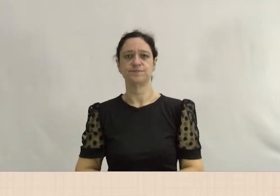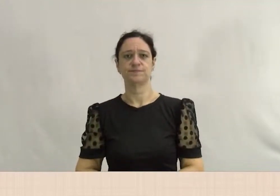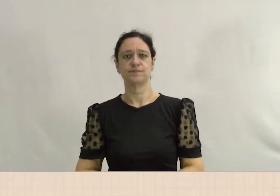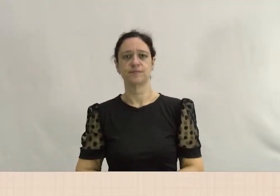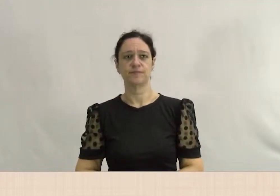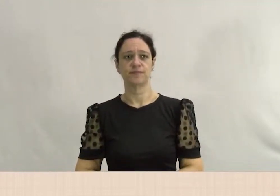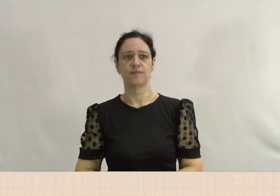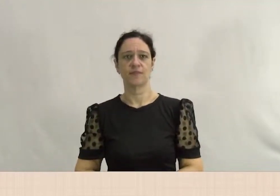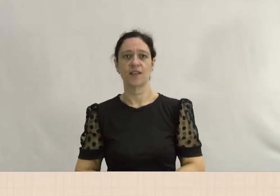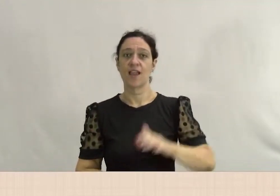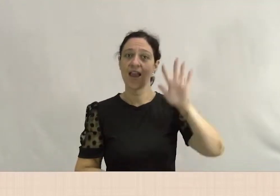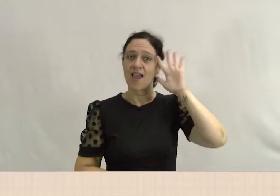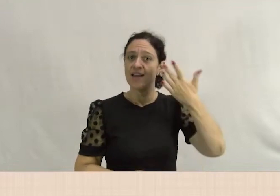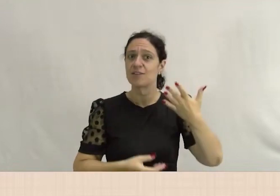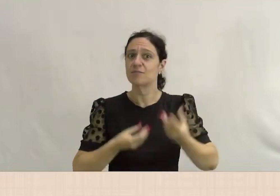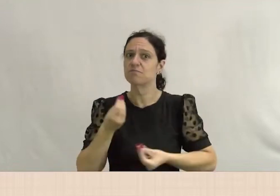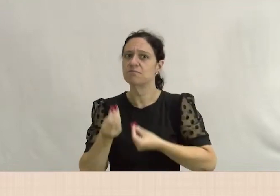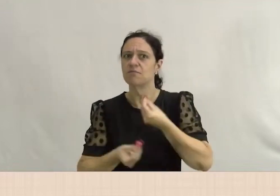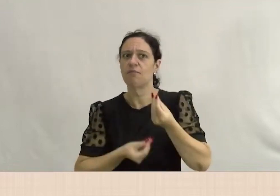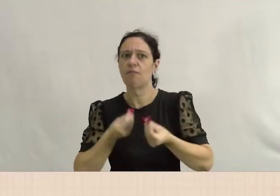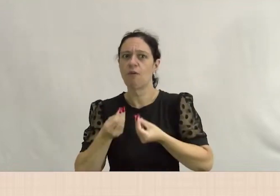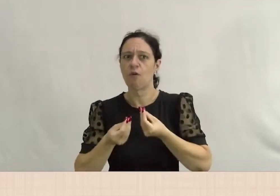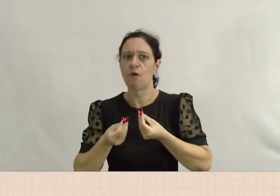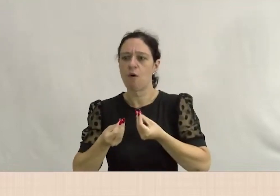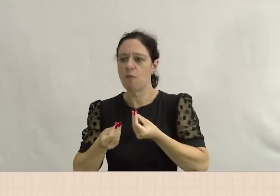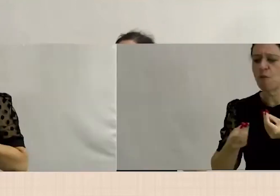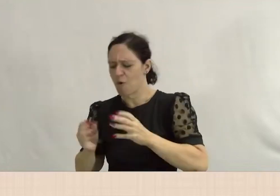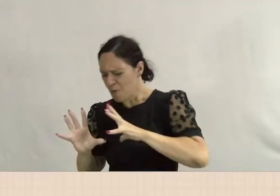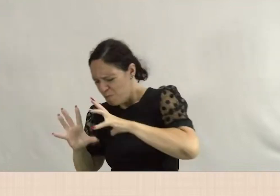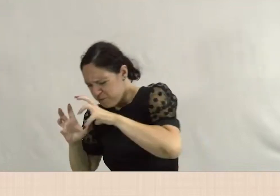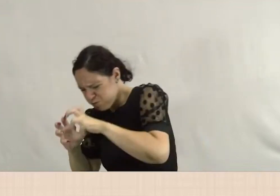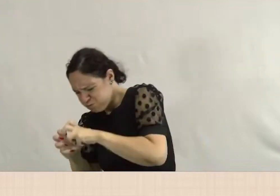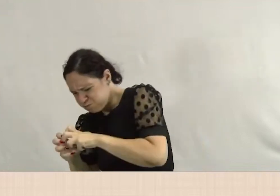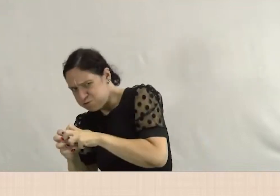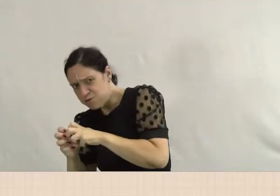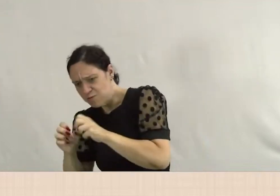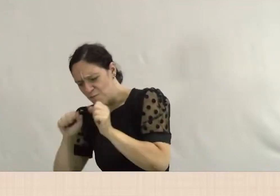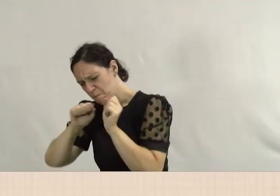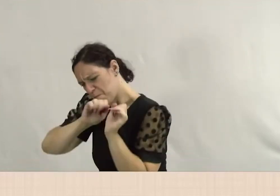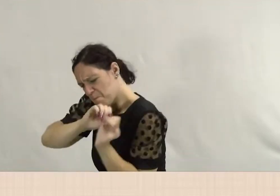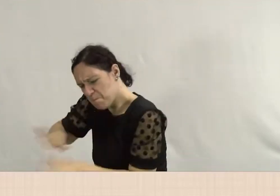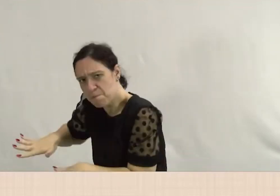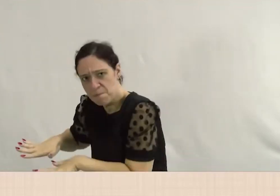A sua solução, irmãos, a minha solução é mudança de reinos.